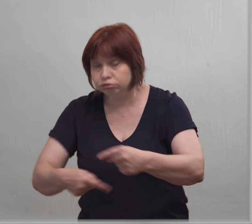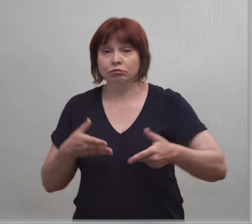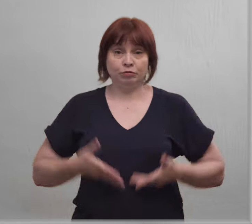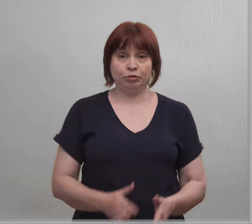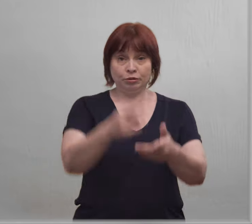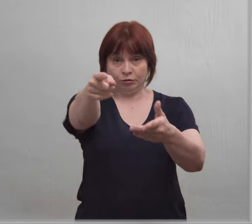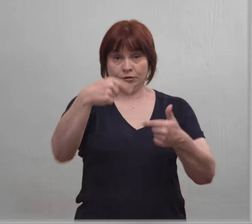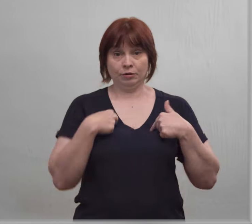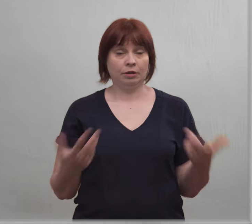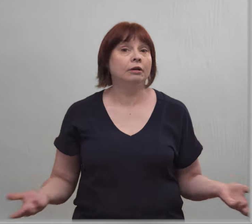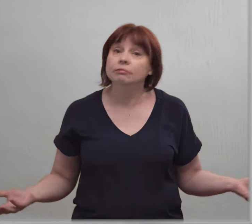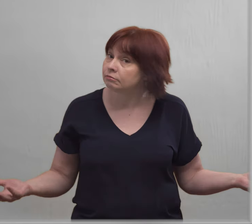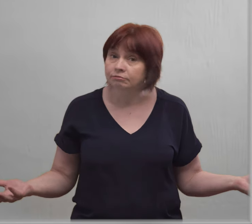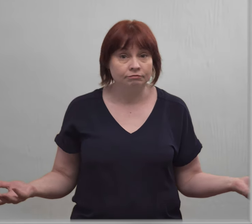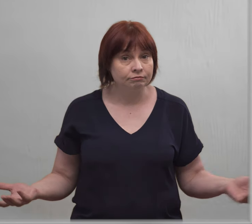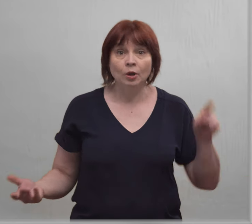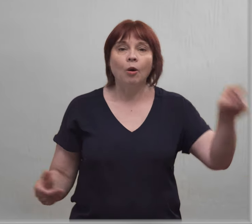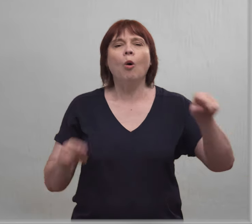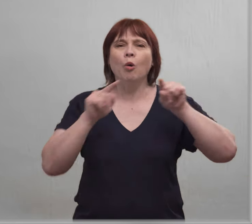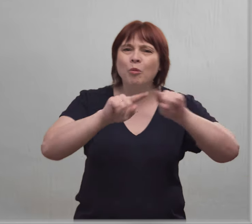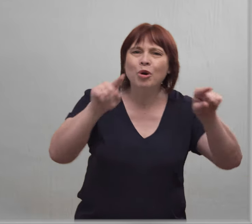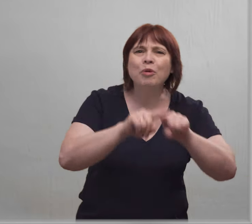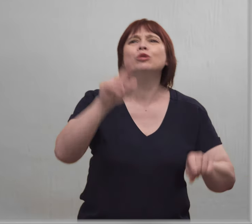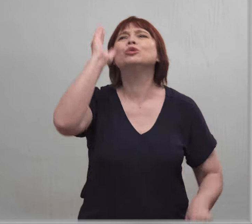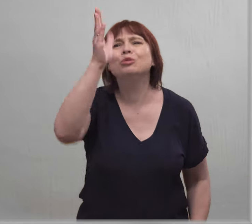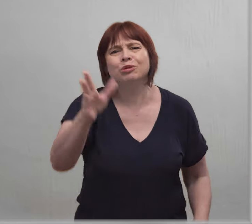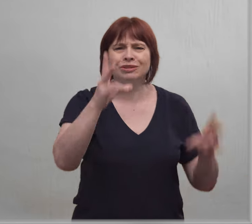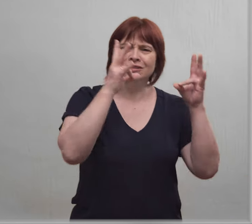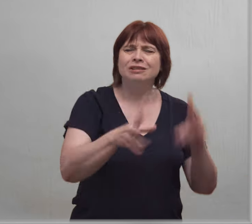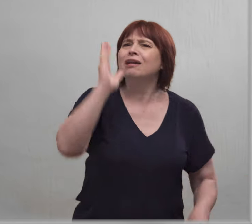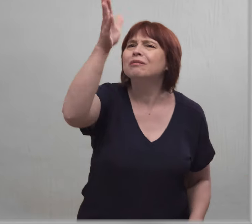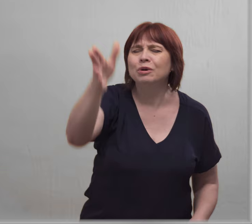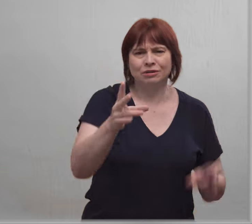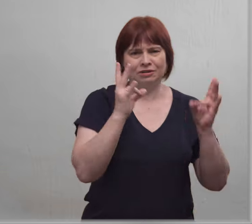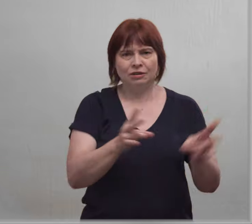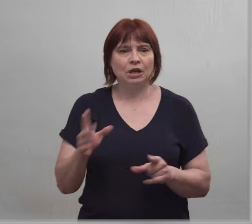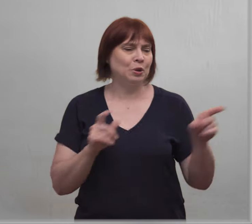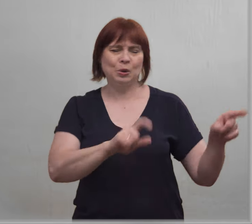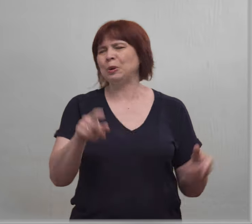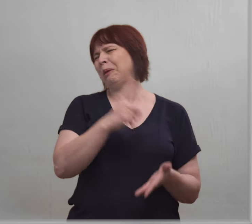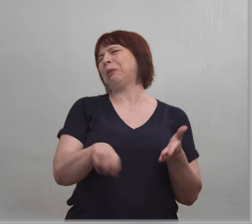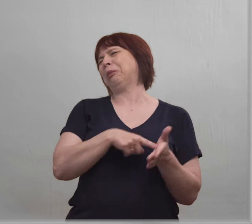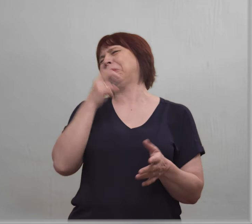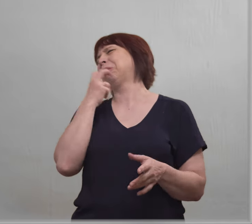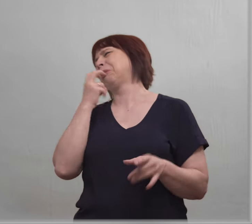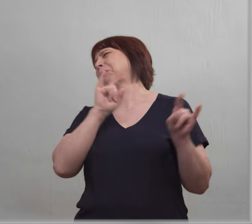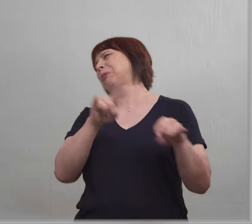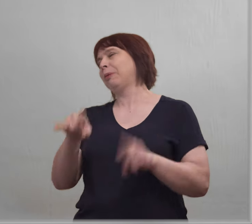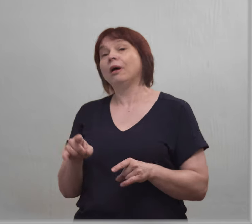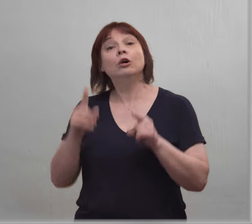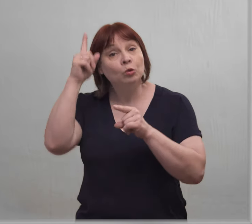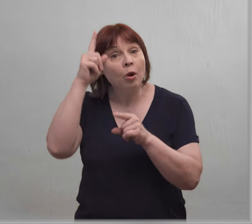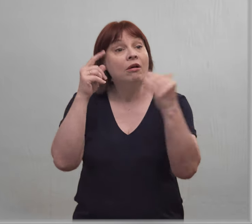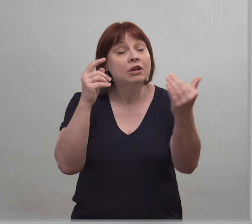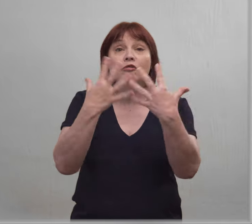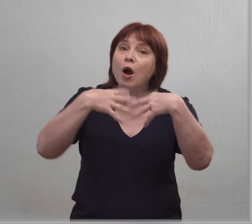Он был проповедником правды. Он проповедовал о том, что должно произойти. Никто не поверил, кроме его жены,